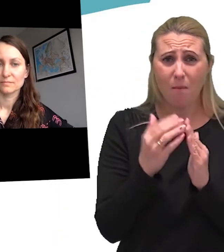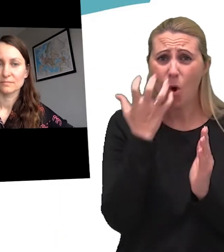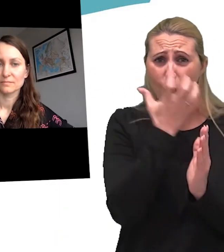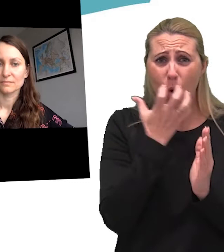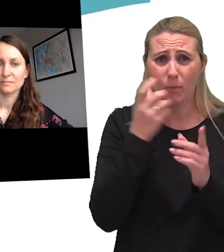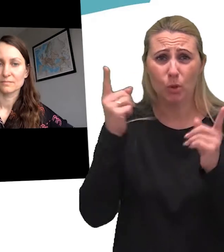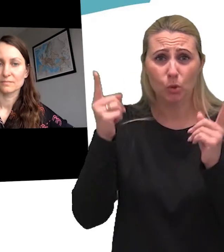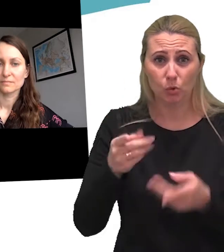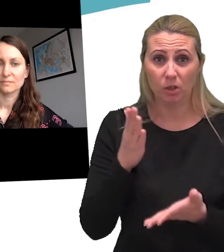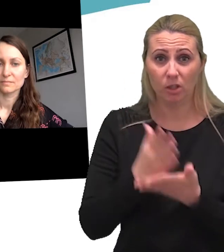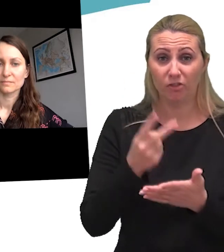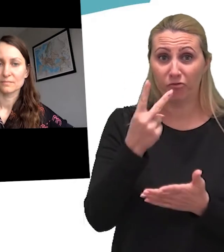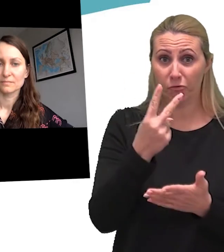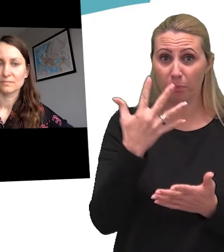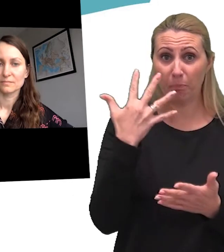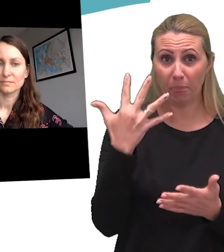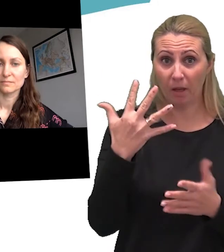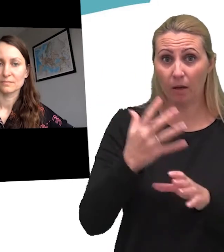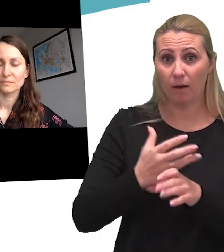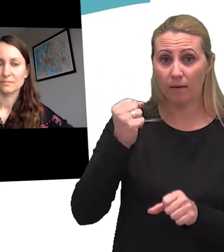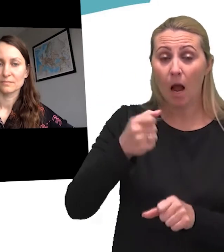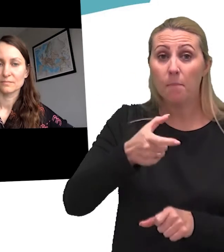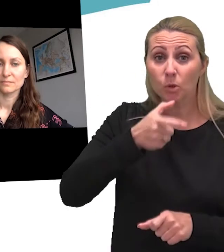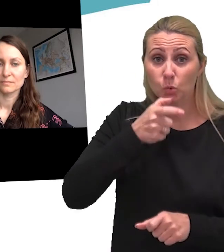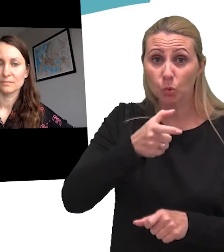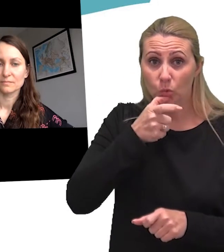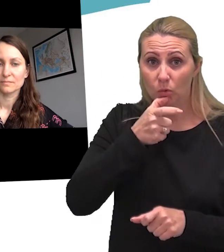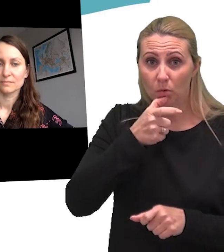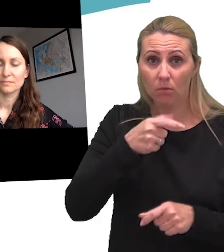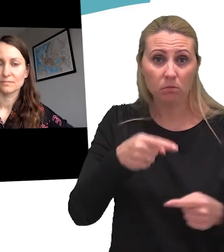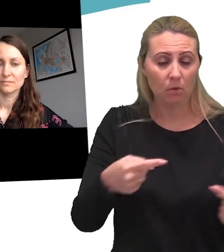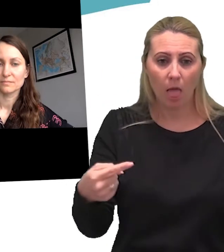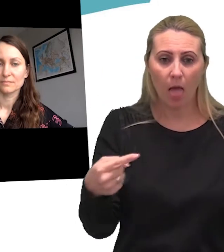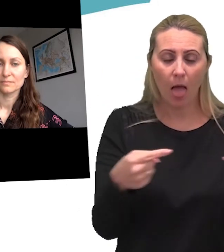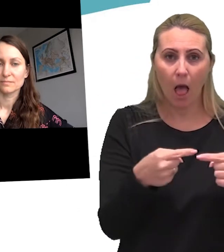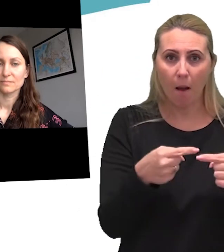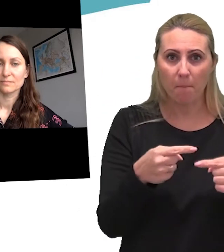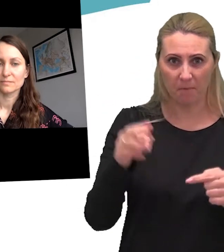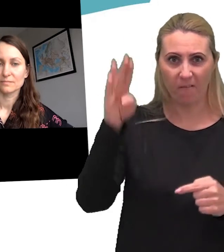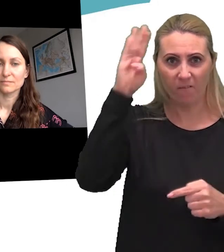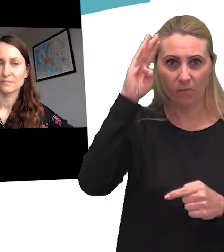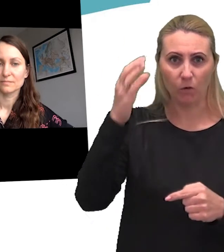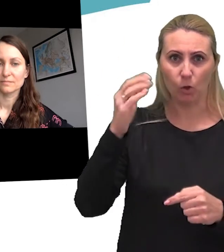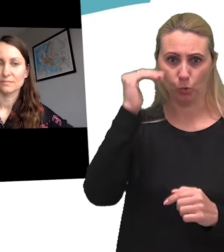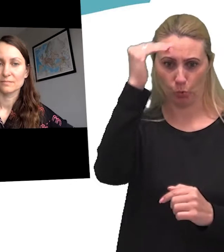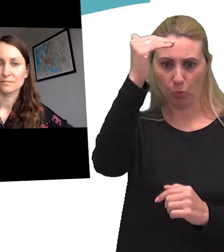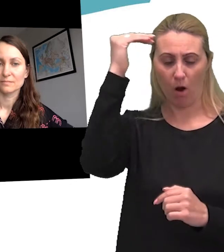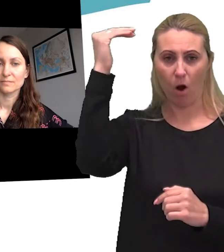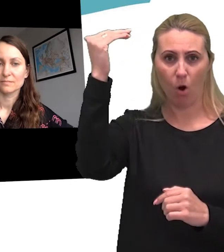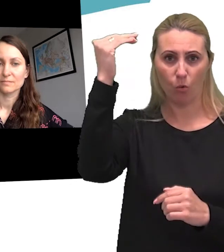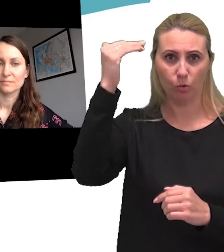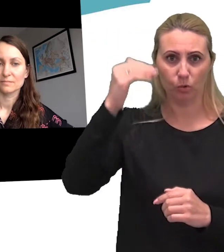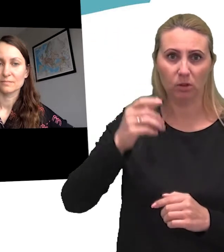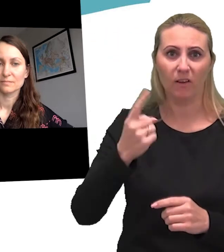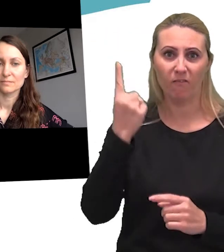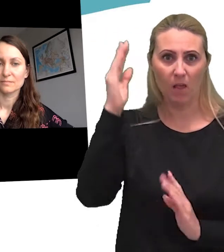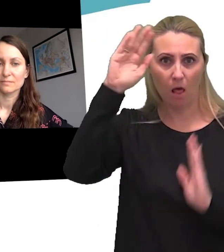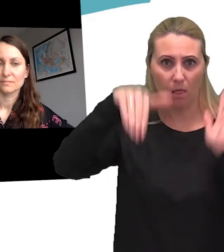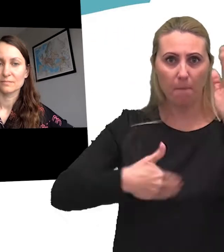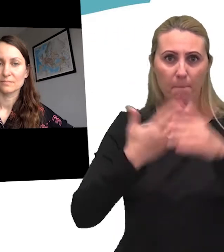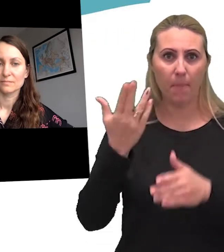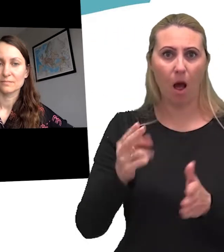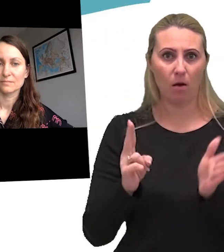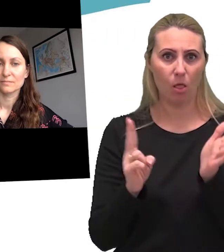obuolių sulčio yra 25 gramai cukrų, o tai yra vyriška suaugusio vyro cukrų